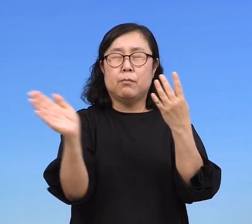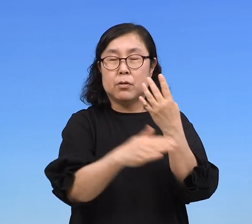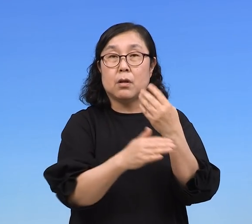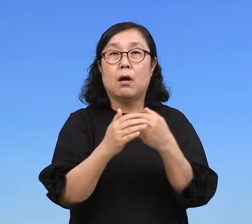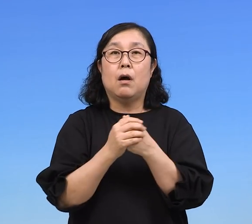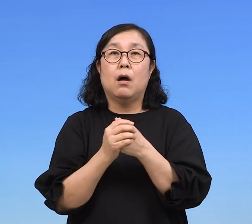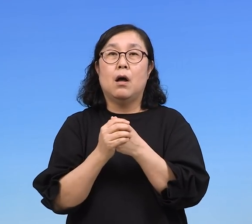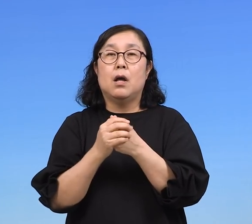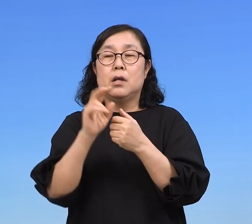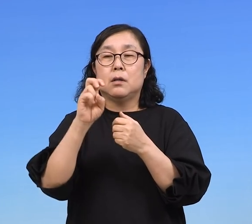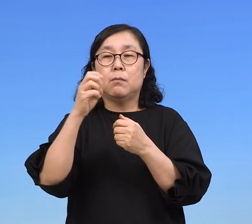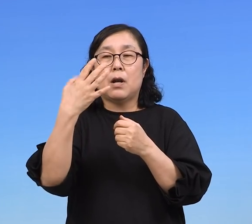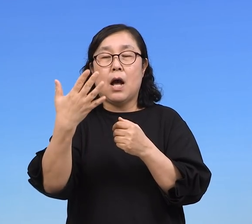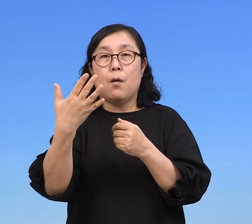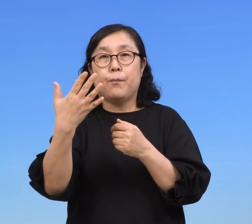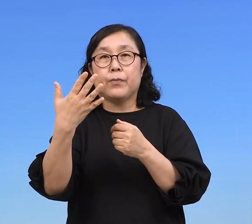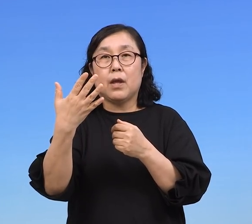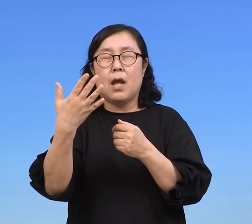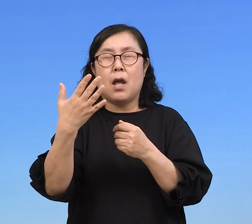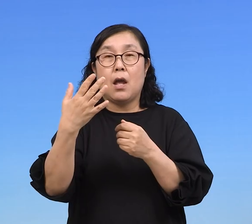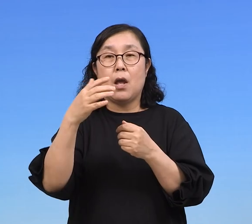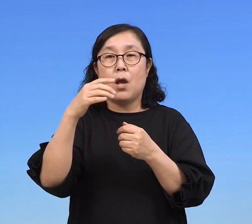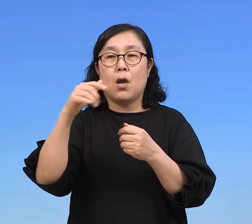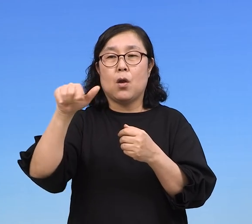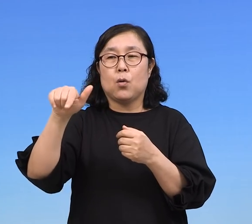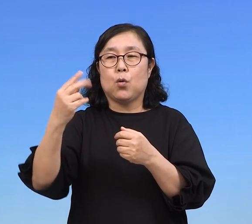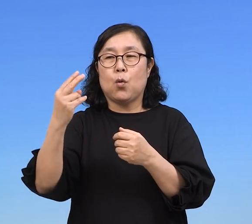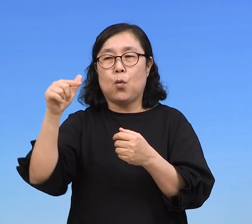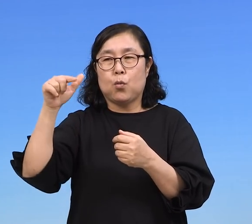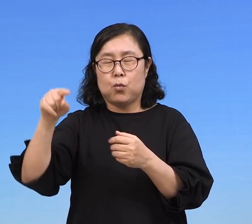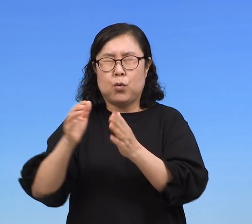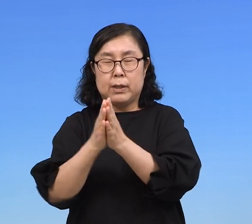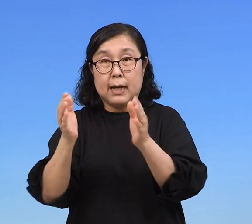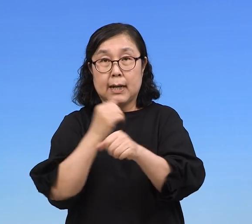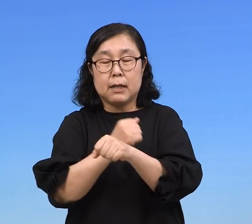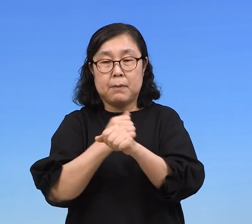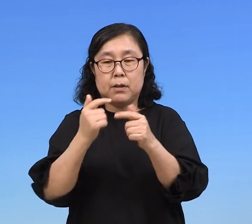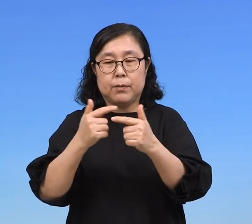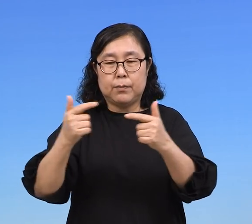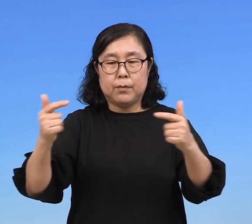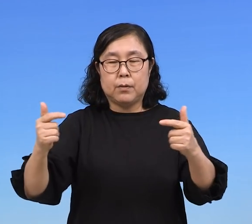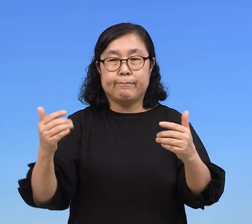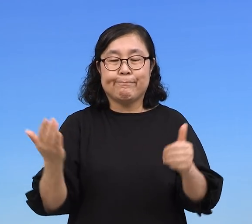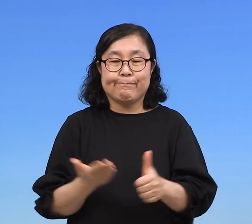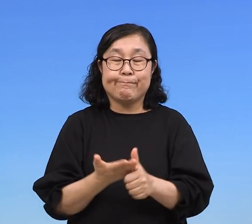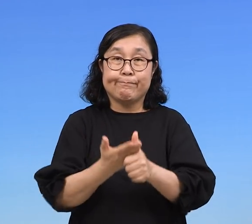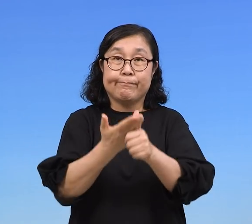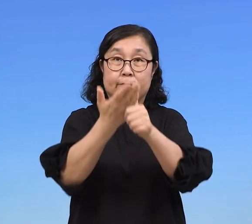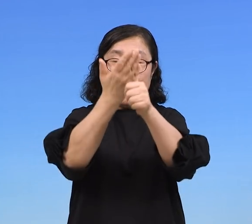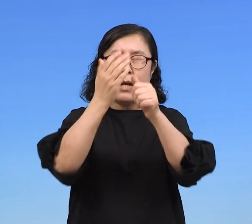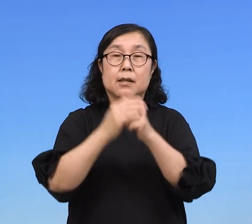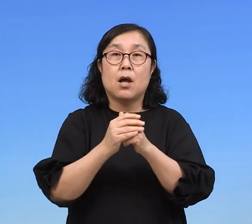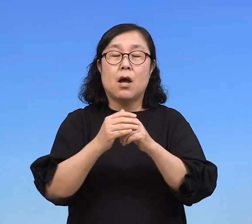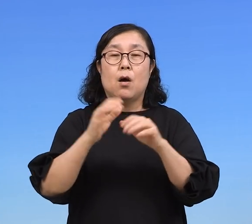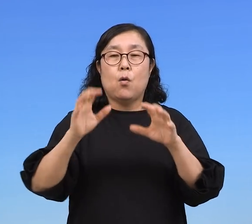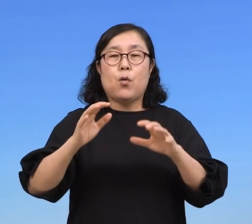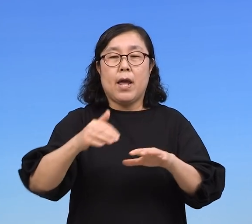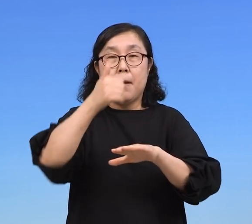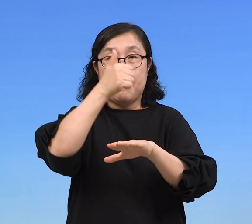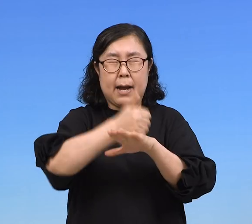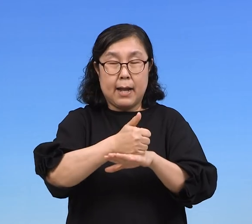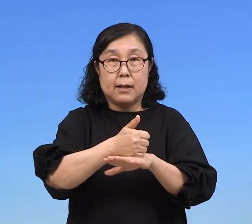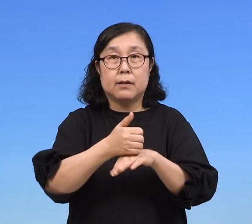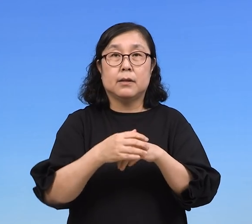4월 1일부터 이제 29개 교구로 시작을 하지만 점점 이것이 이제 그 과도기를 넘어서